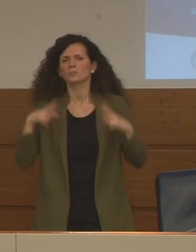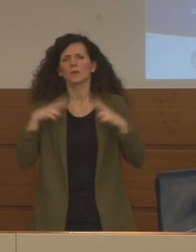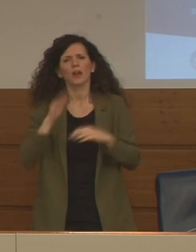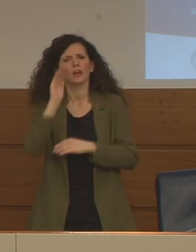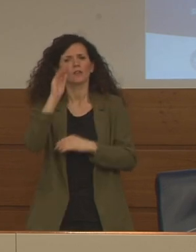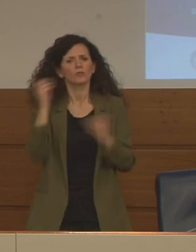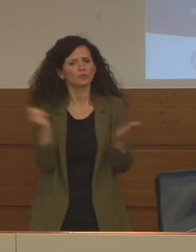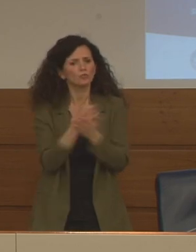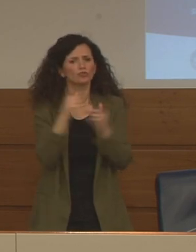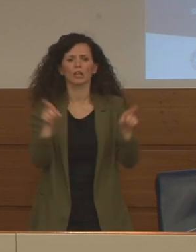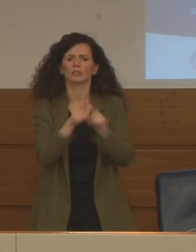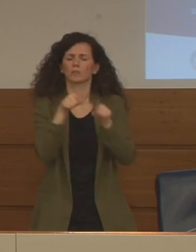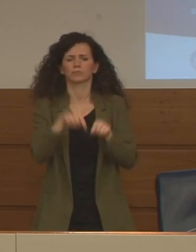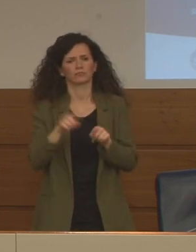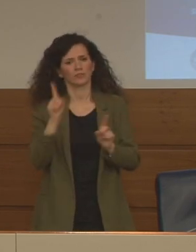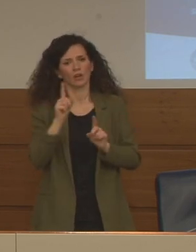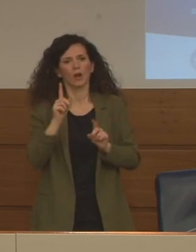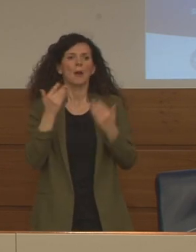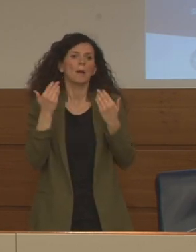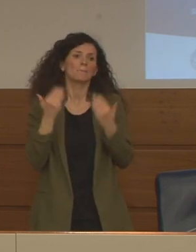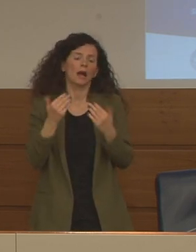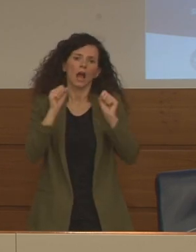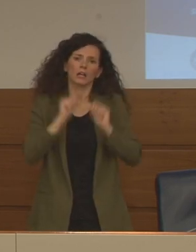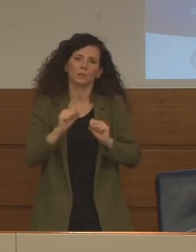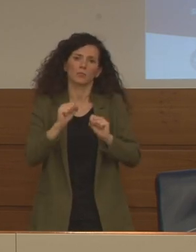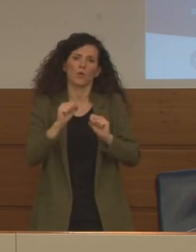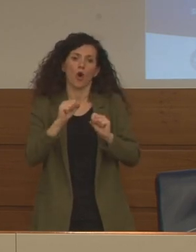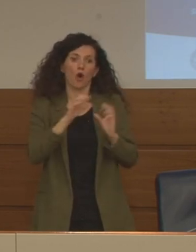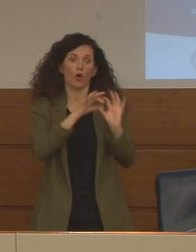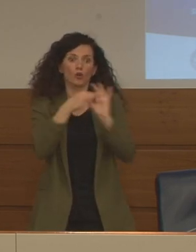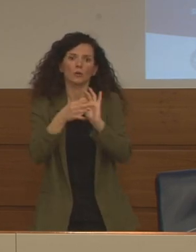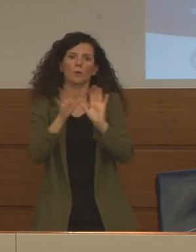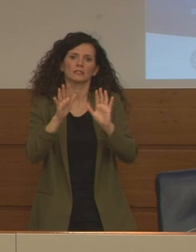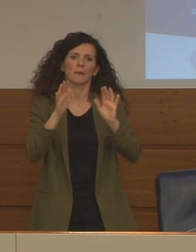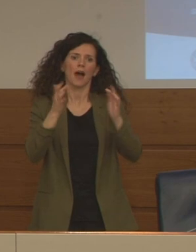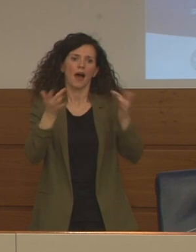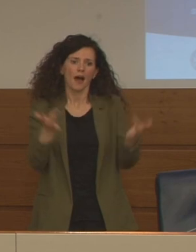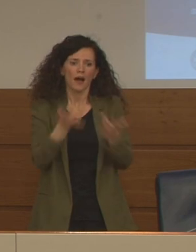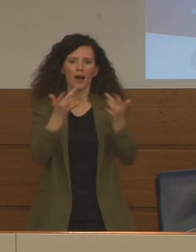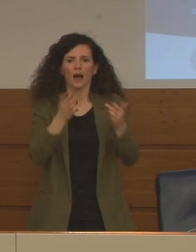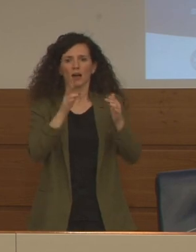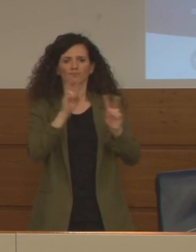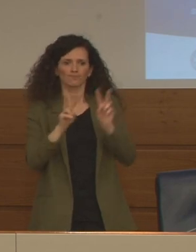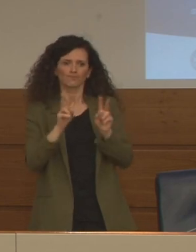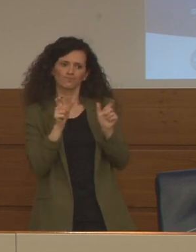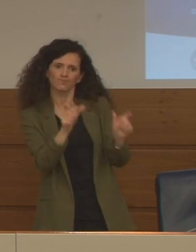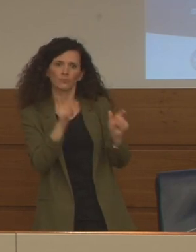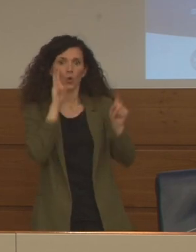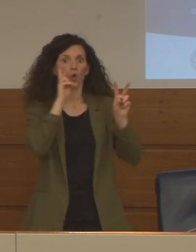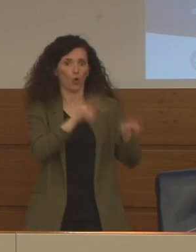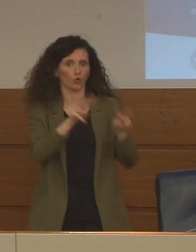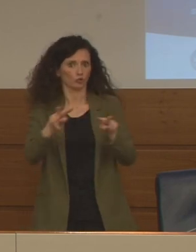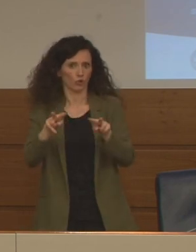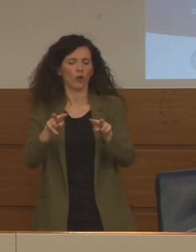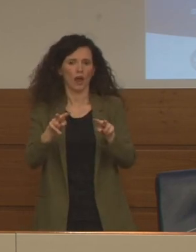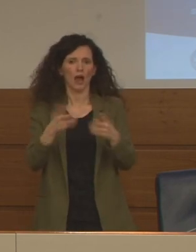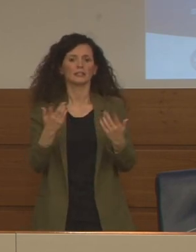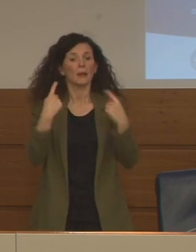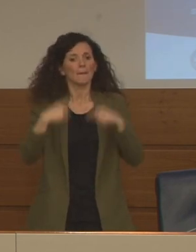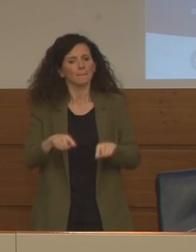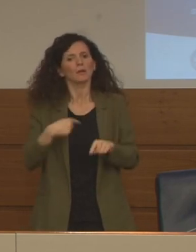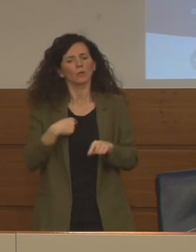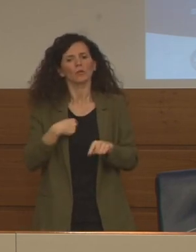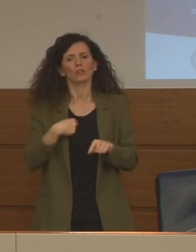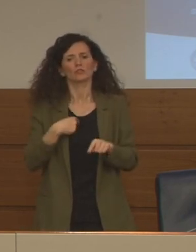quantomeno le possiamo vedere molto attenuate questo è il primo auspicio e della motivo per cui sistematicamente facciamo un appello